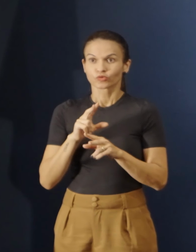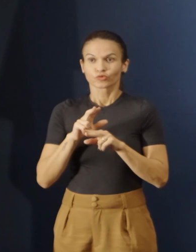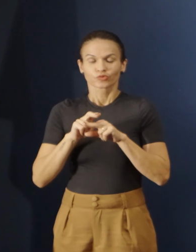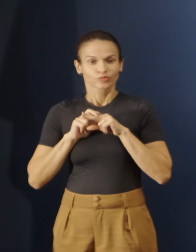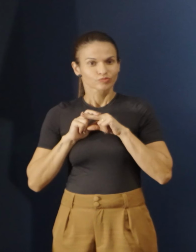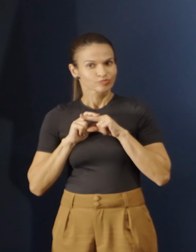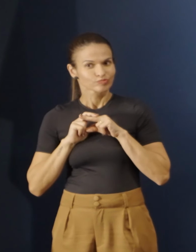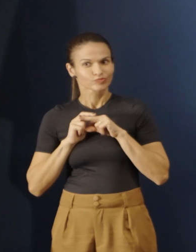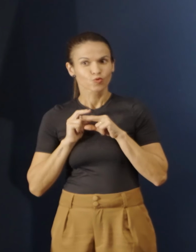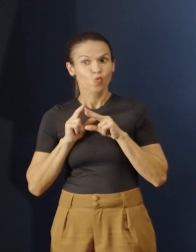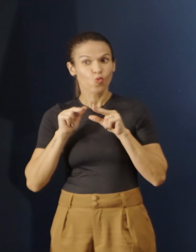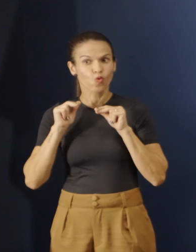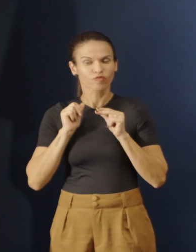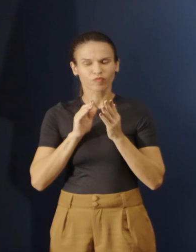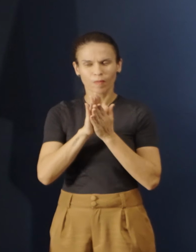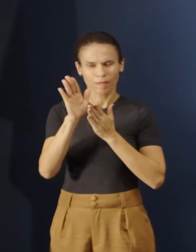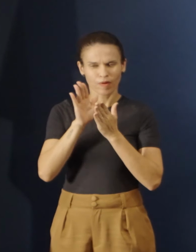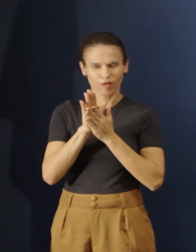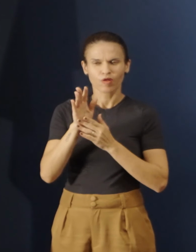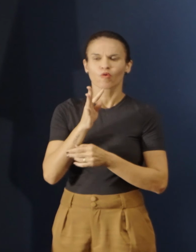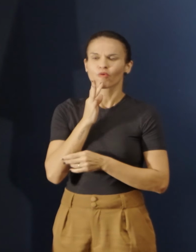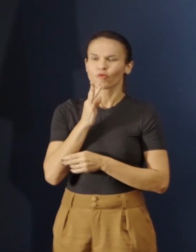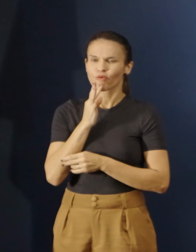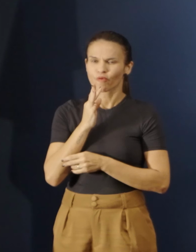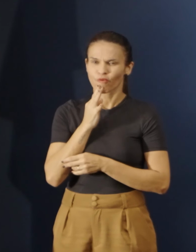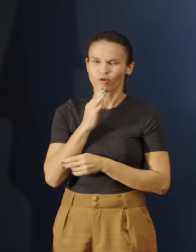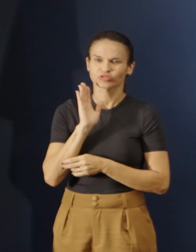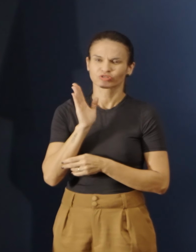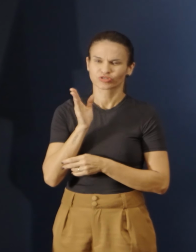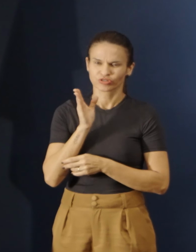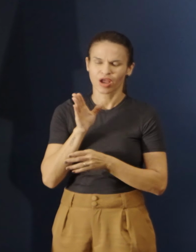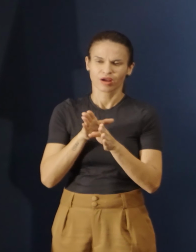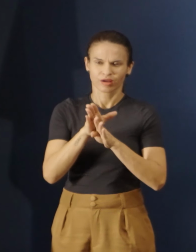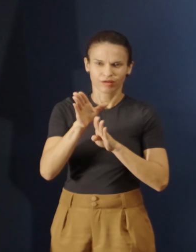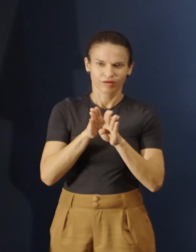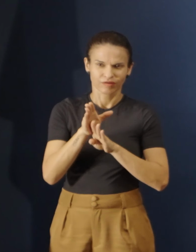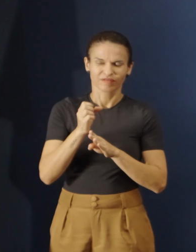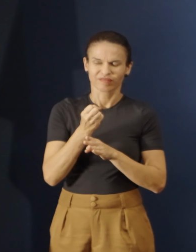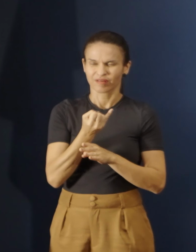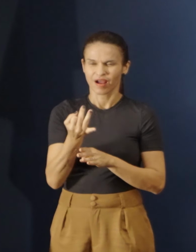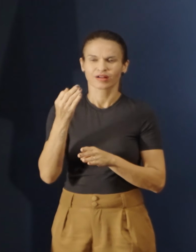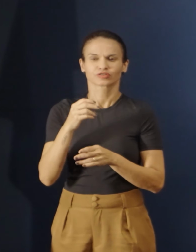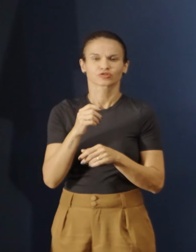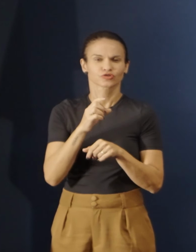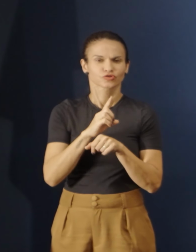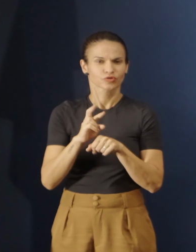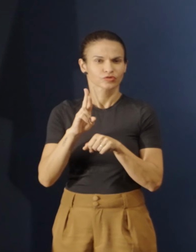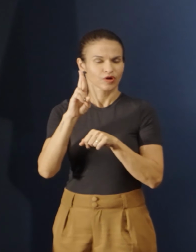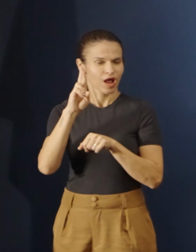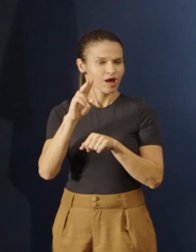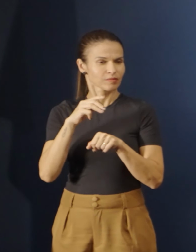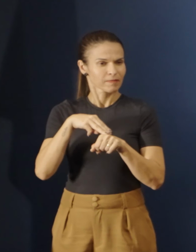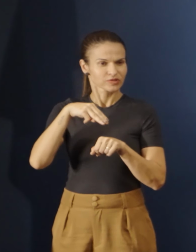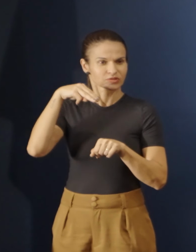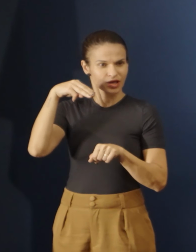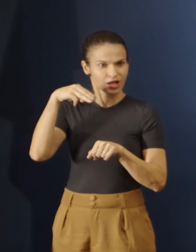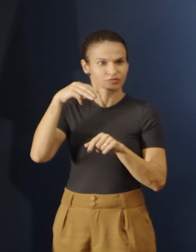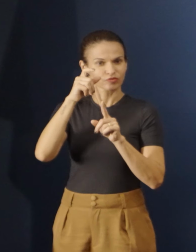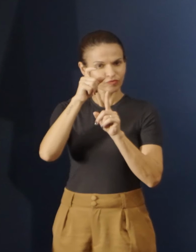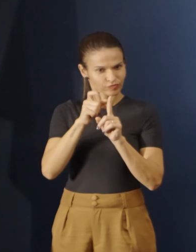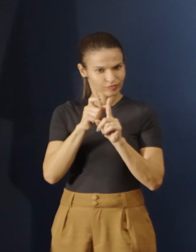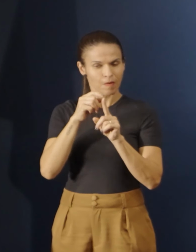que isso nunca foi publicado. Eu conheço bem a obra do Murilo, já orientei coisa de doutorado, mestrado sobre o Murilo. E aí eu comecei a